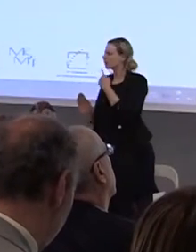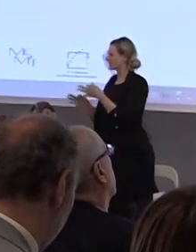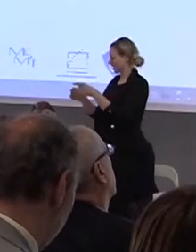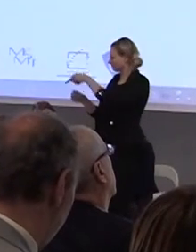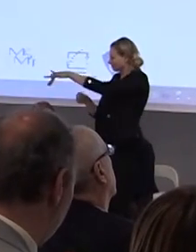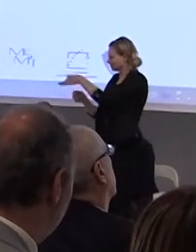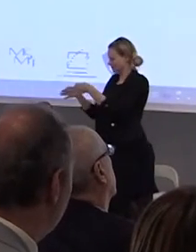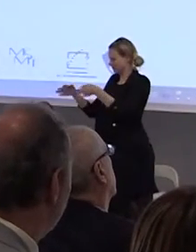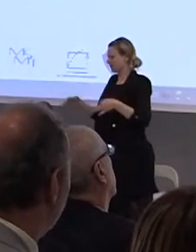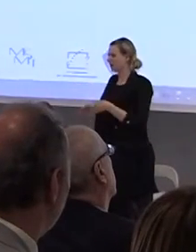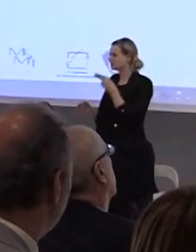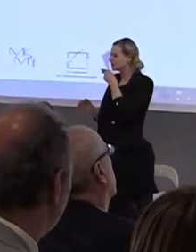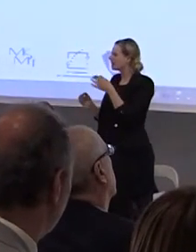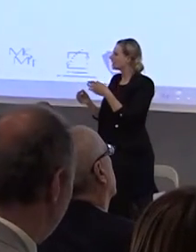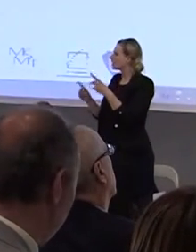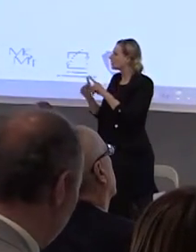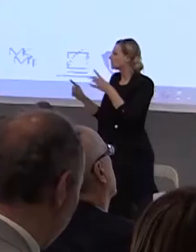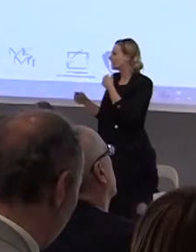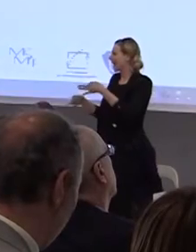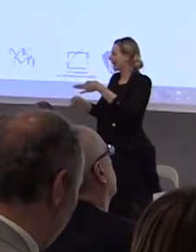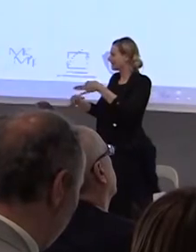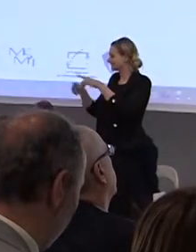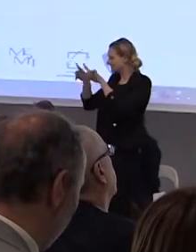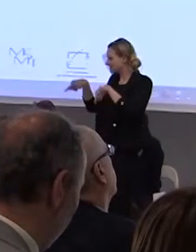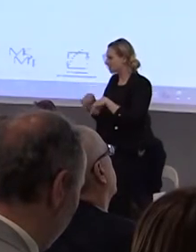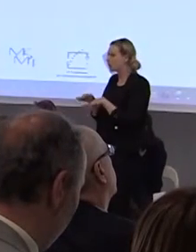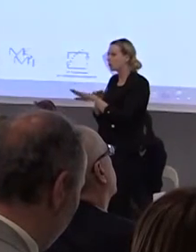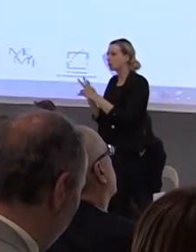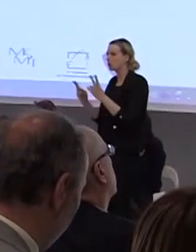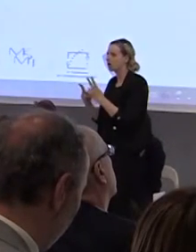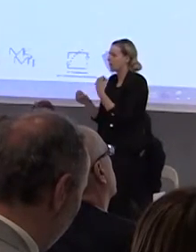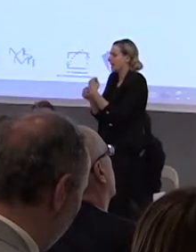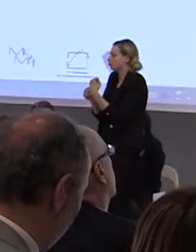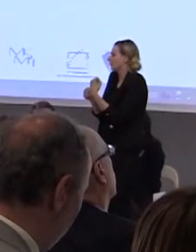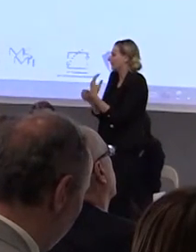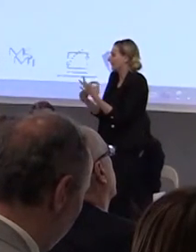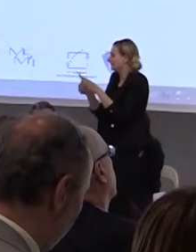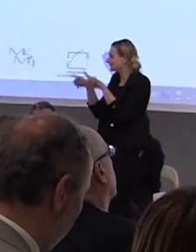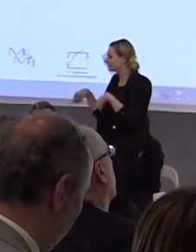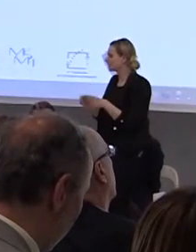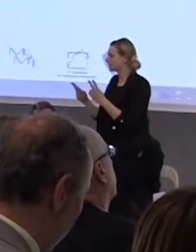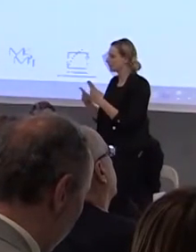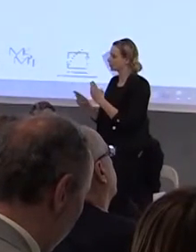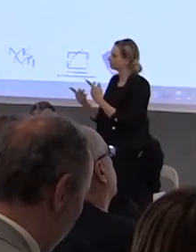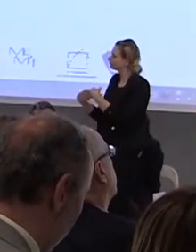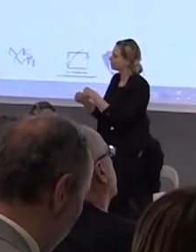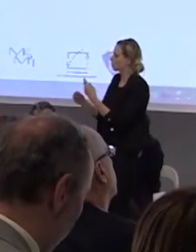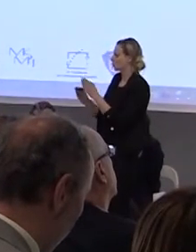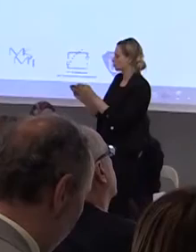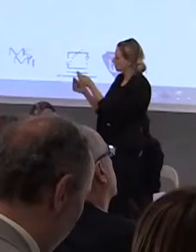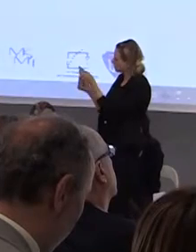takovým nabídníkem toho, co pedagogové mohou dělat ve školách pro vlastně